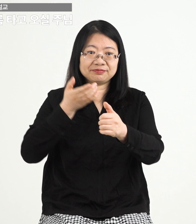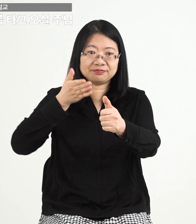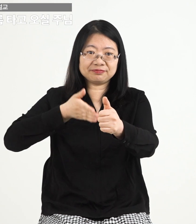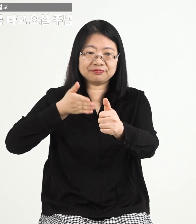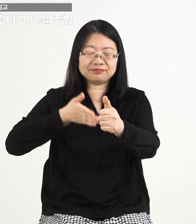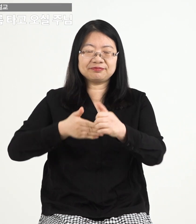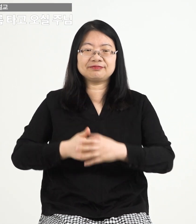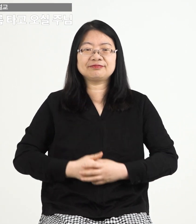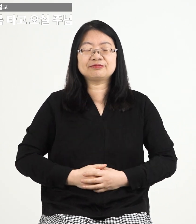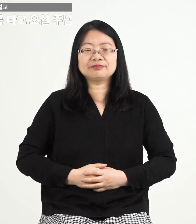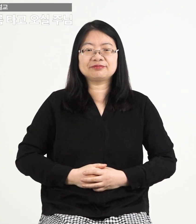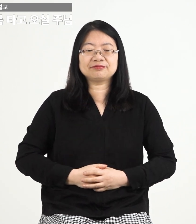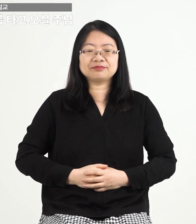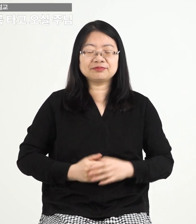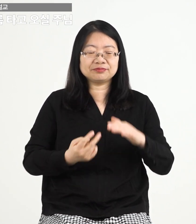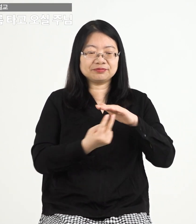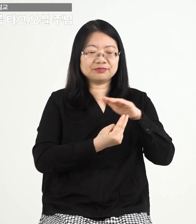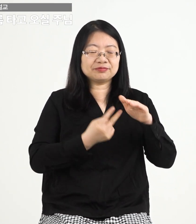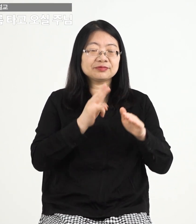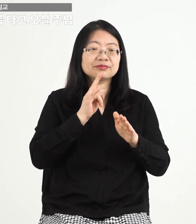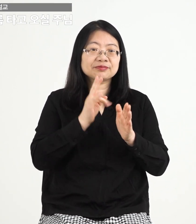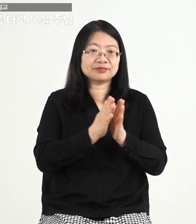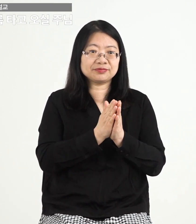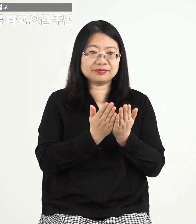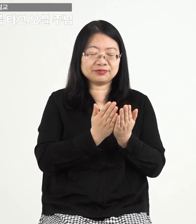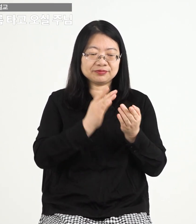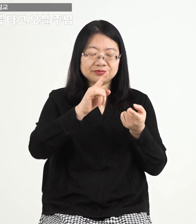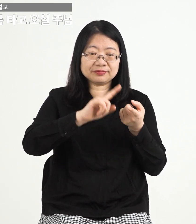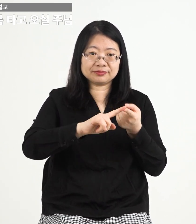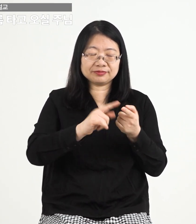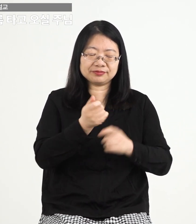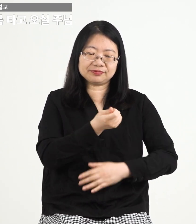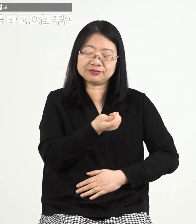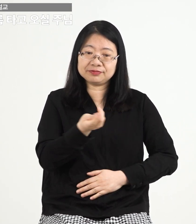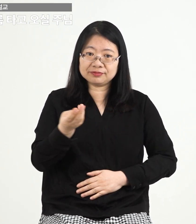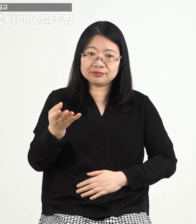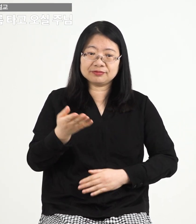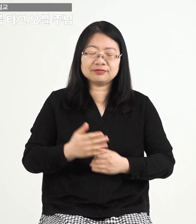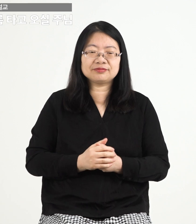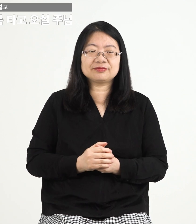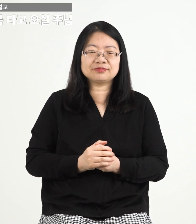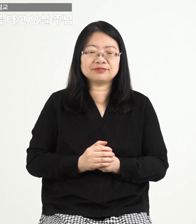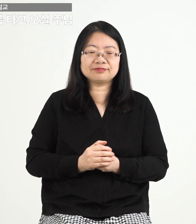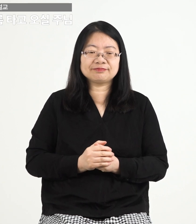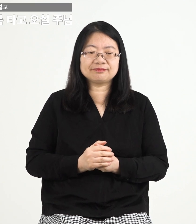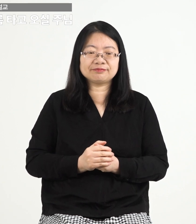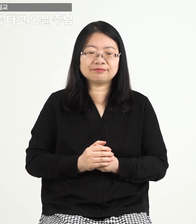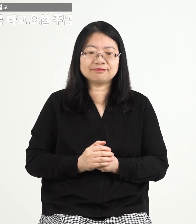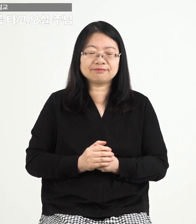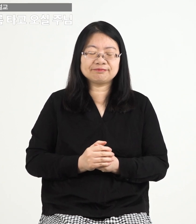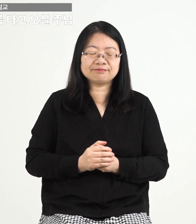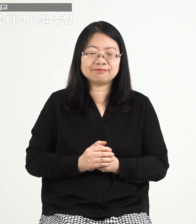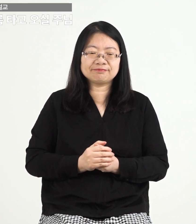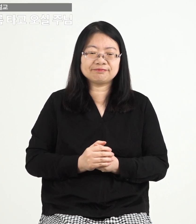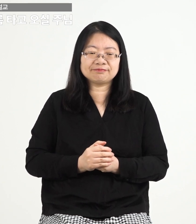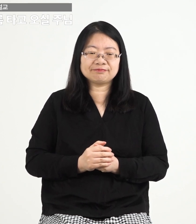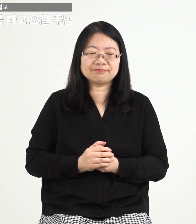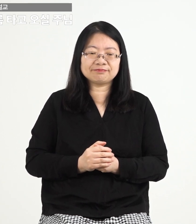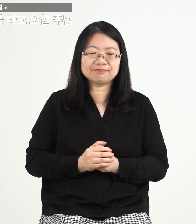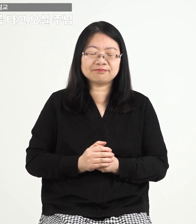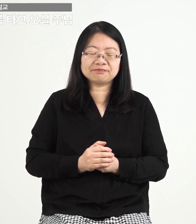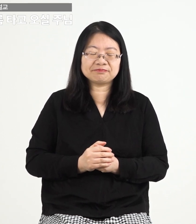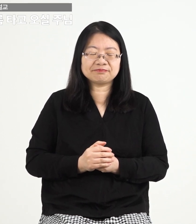그러면 요한계시록에 대한 이제 몇 가지 좀 선입관이 있습니다.